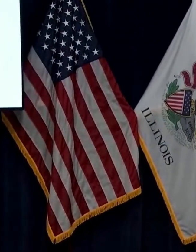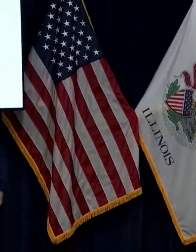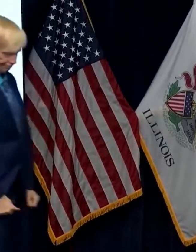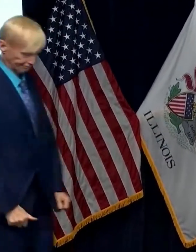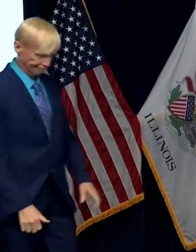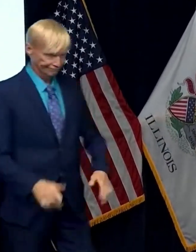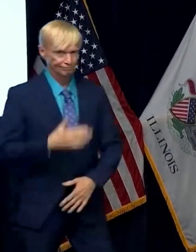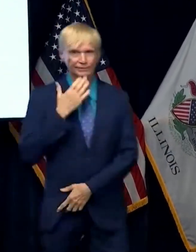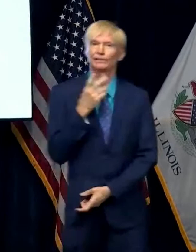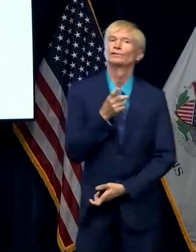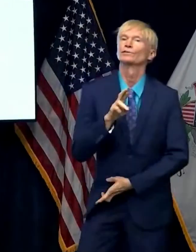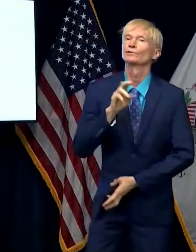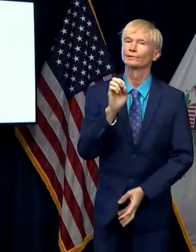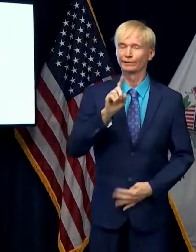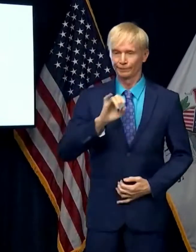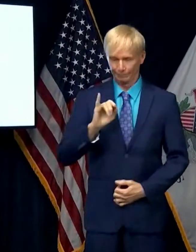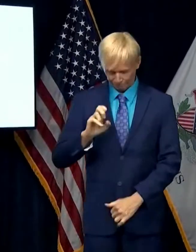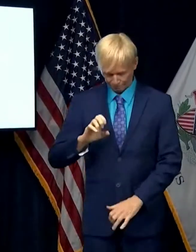Thank you very much, Dr. Z.